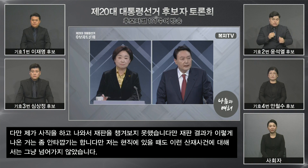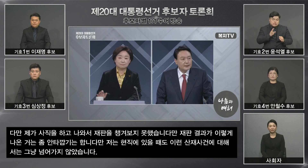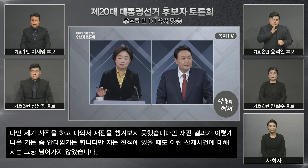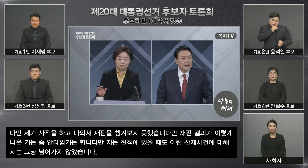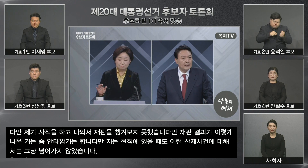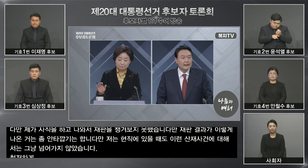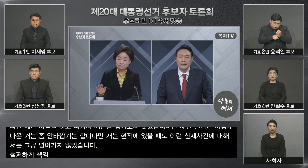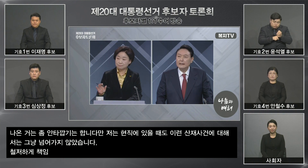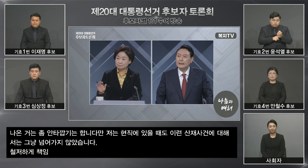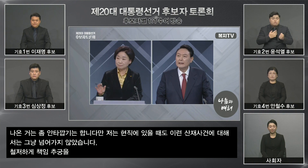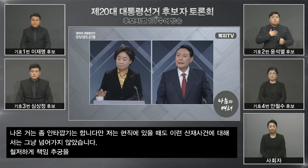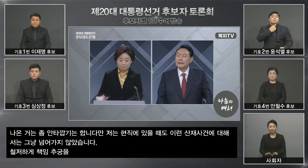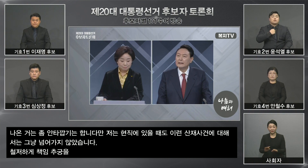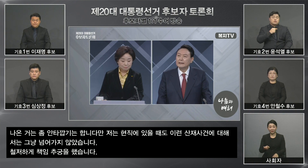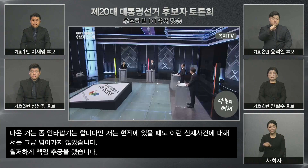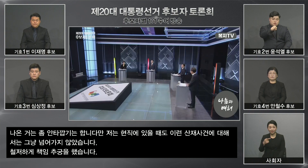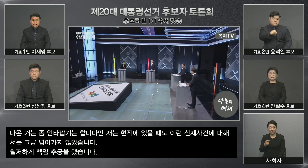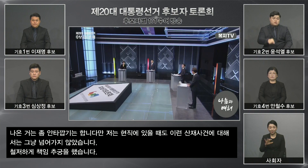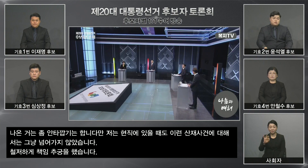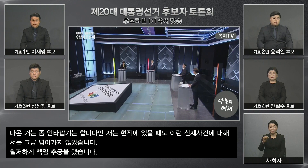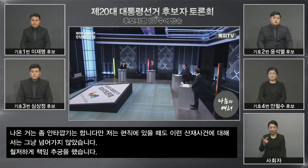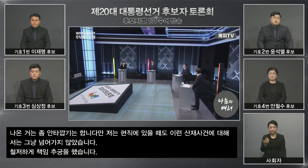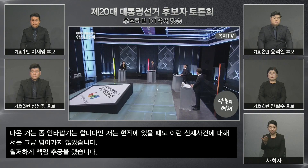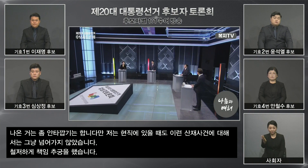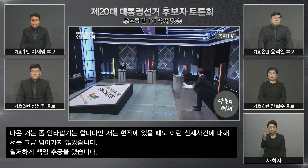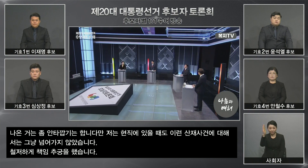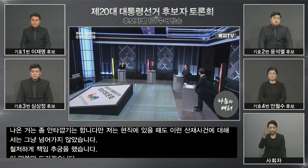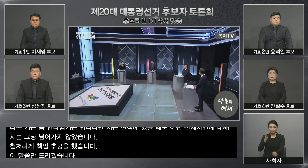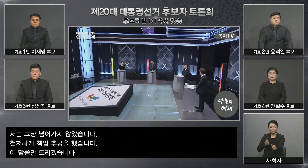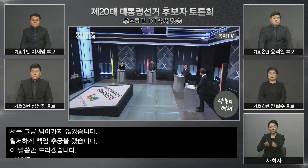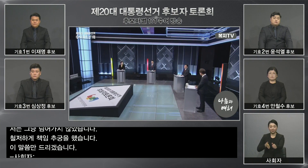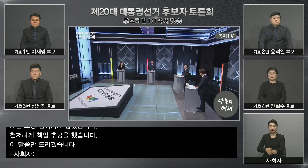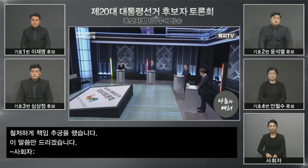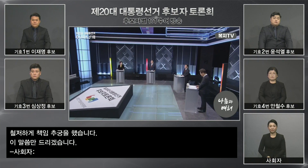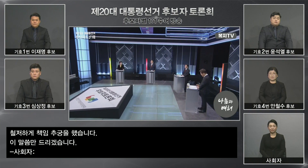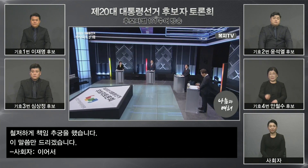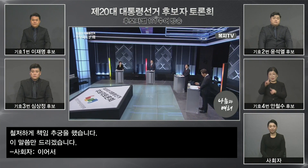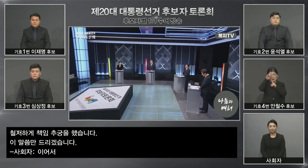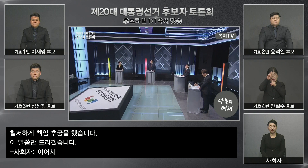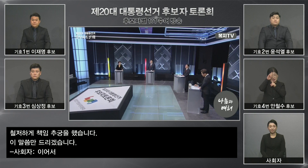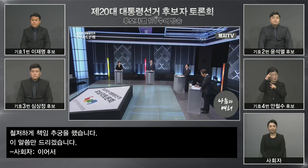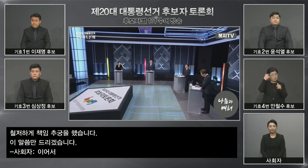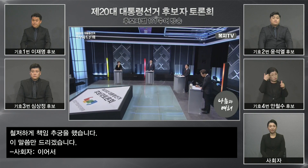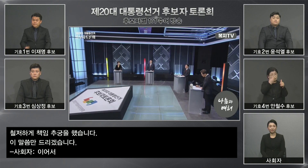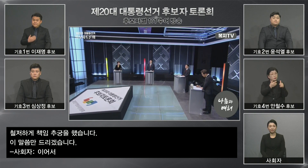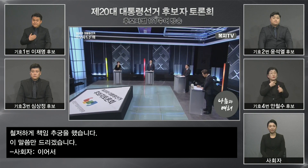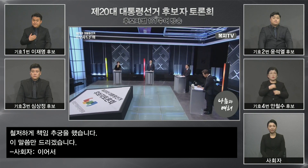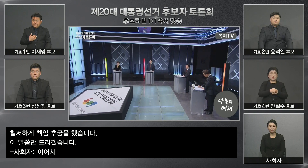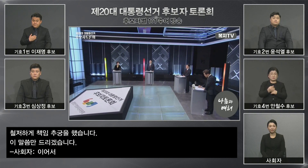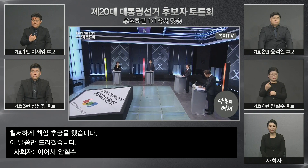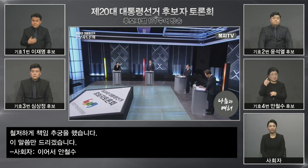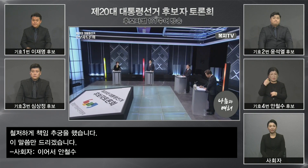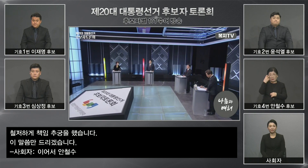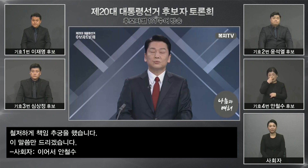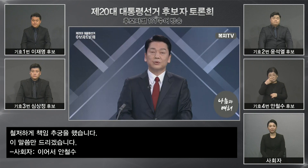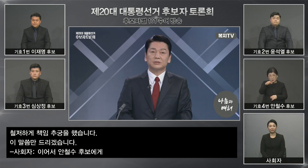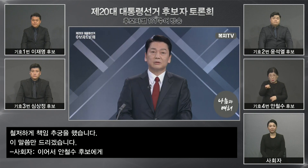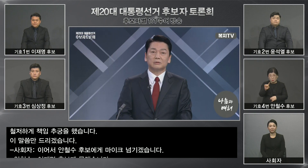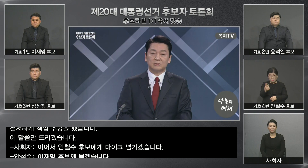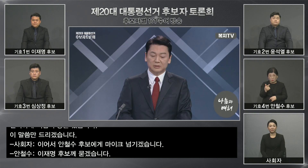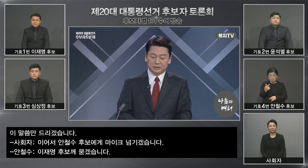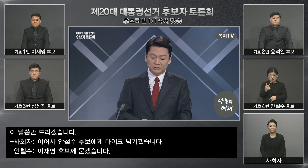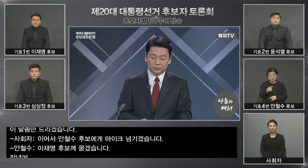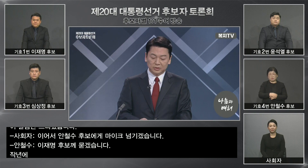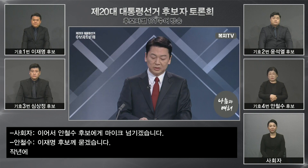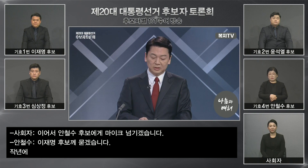말씀만 드리겠습니다. 네, 이어서 안철수 후보에게 마이크 넘기겠습니다. 예, 이재명 후보께 묻겠습니다. 작년에 감사원이